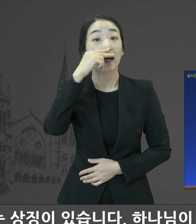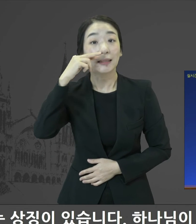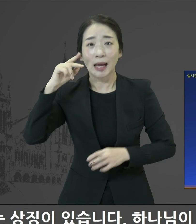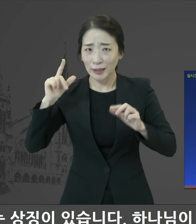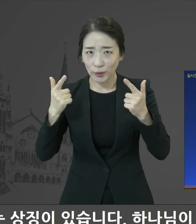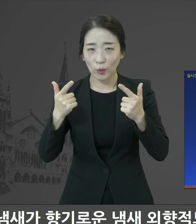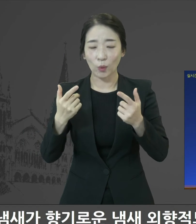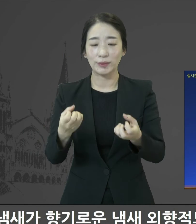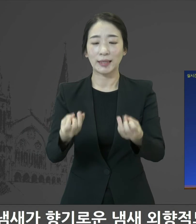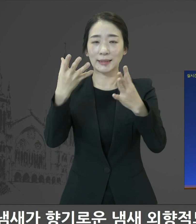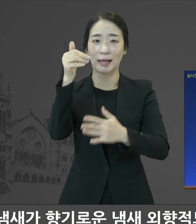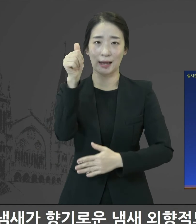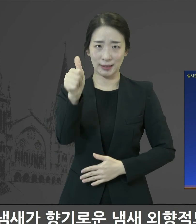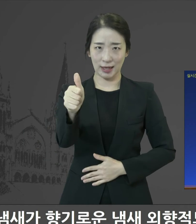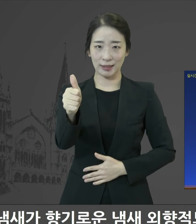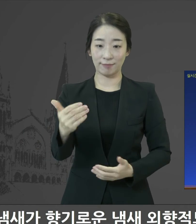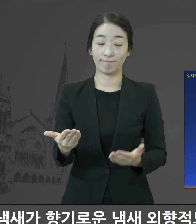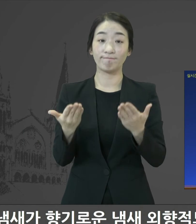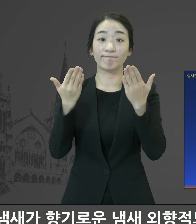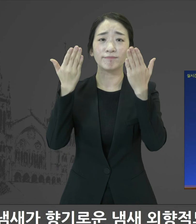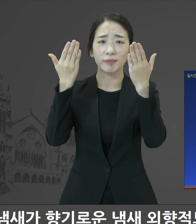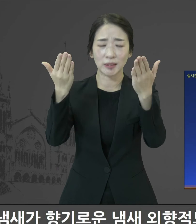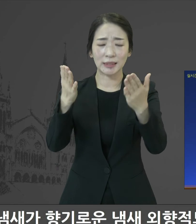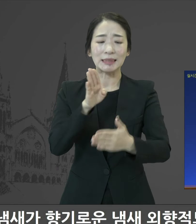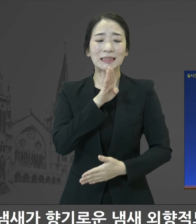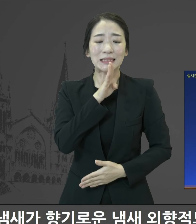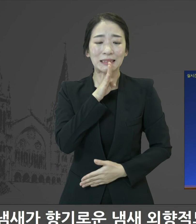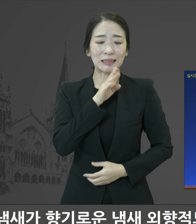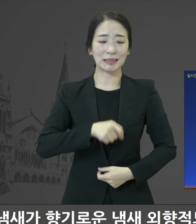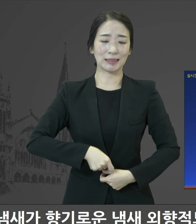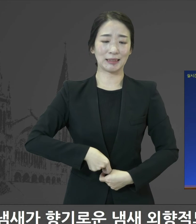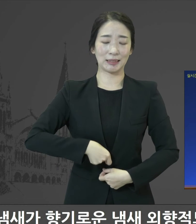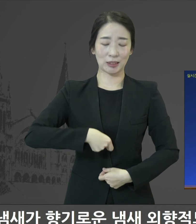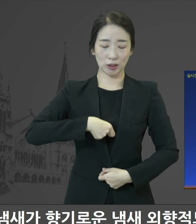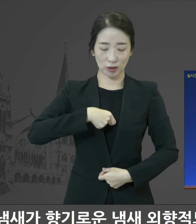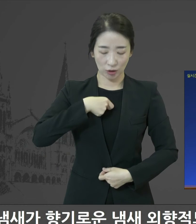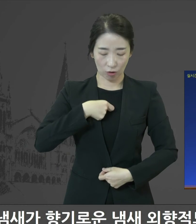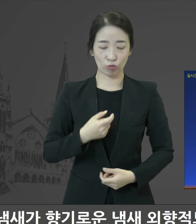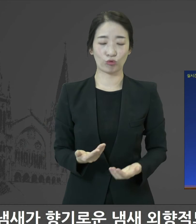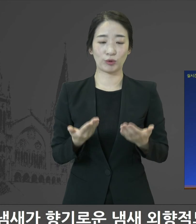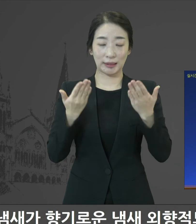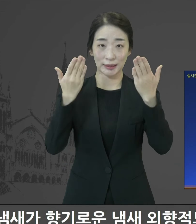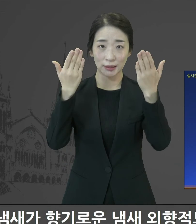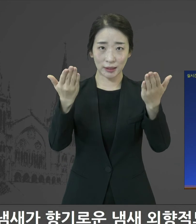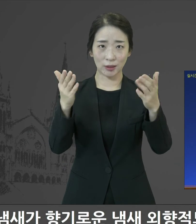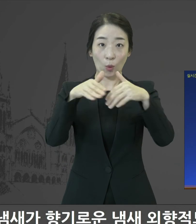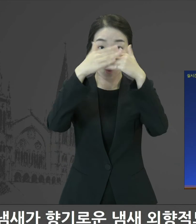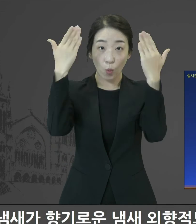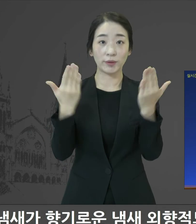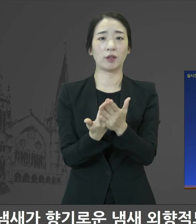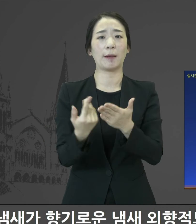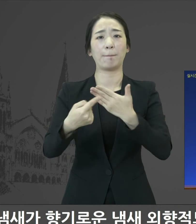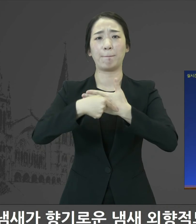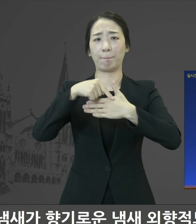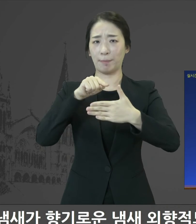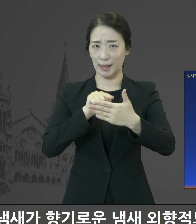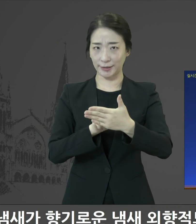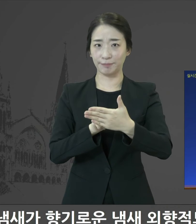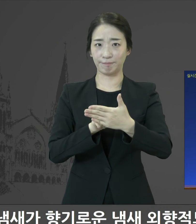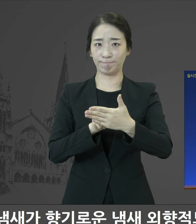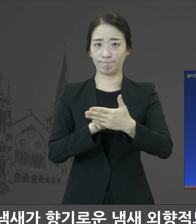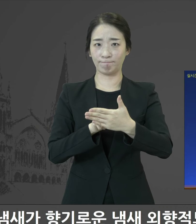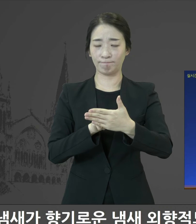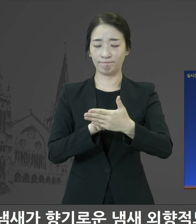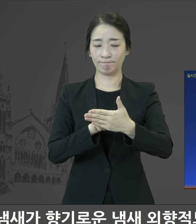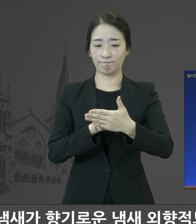드리는 진정성, 제사자가 드리는 온전한 마음, 갈라지지 않은